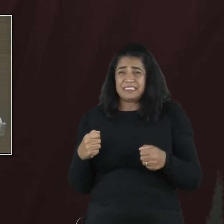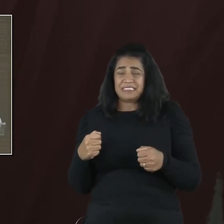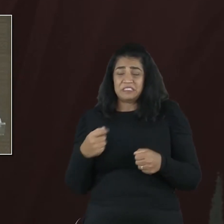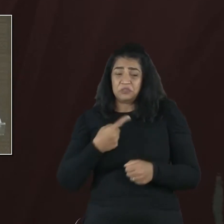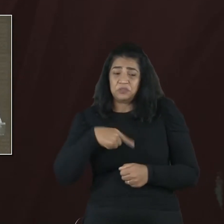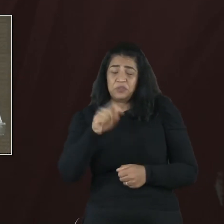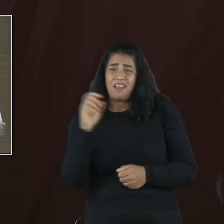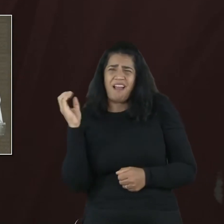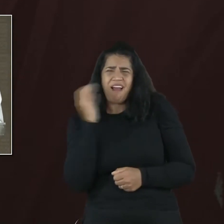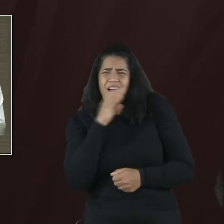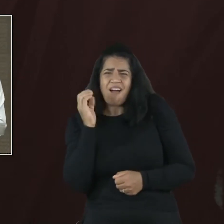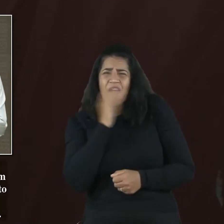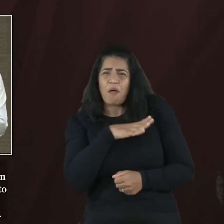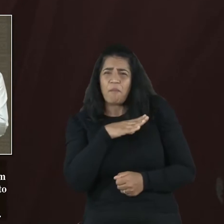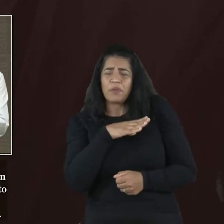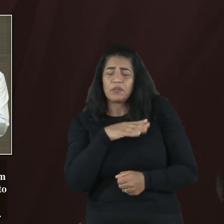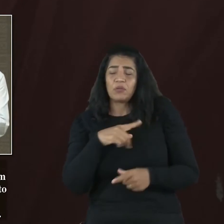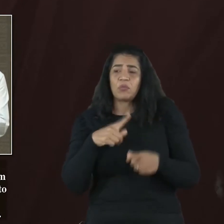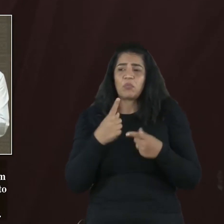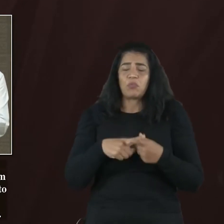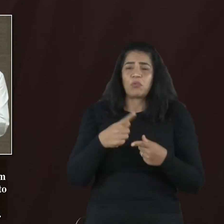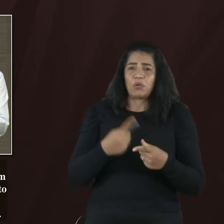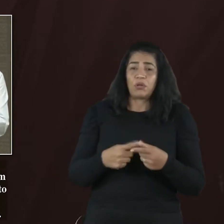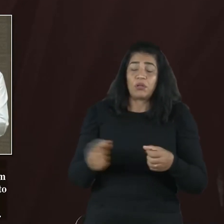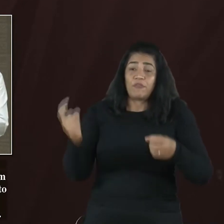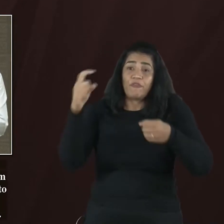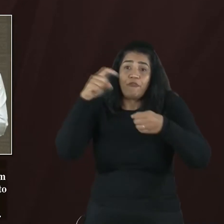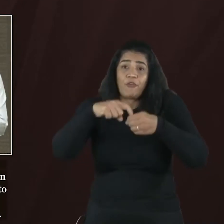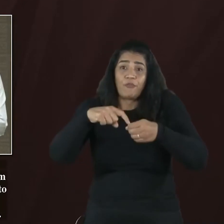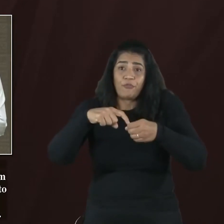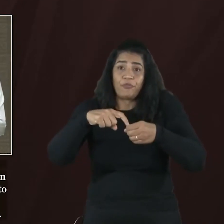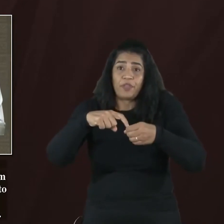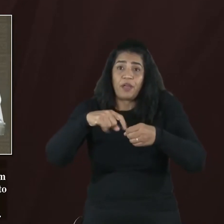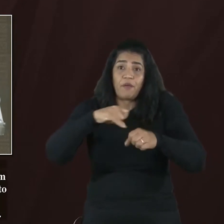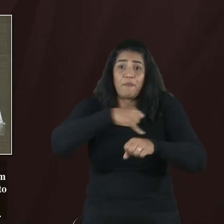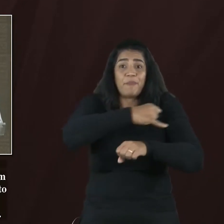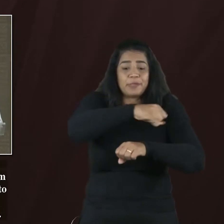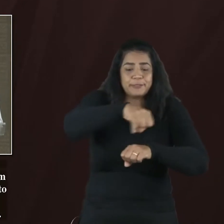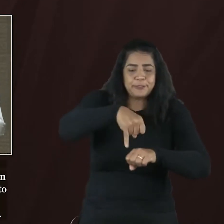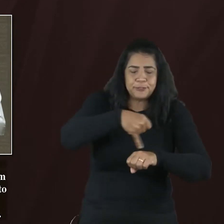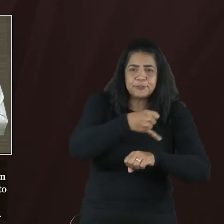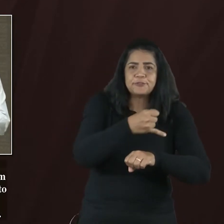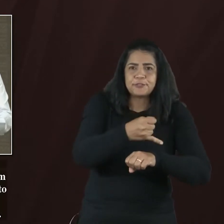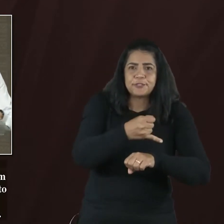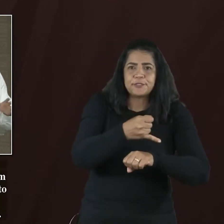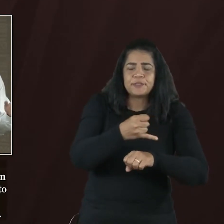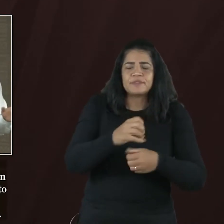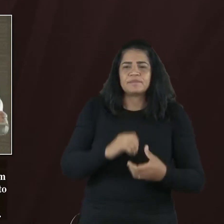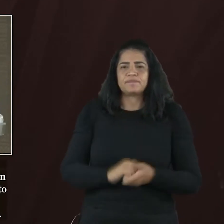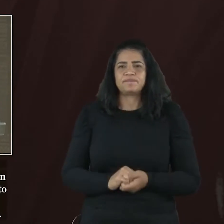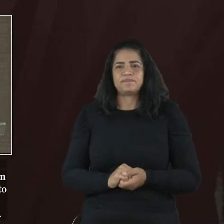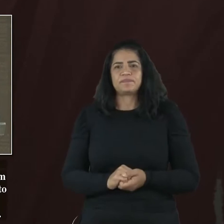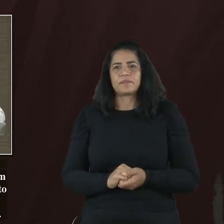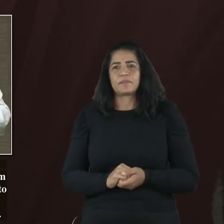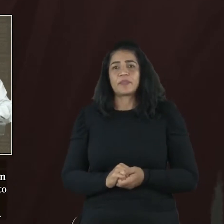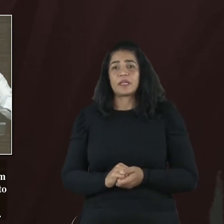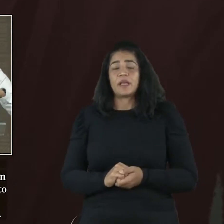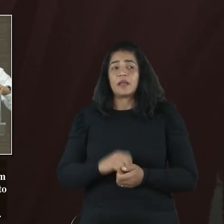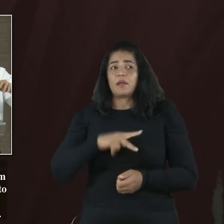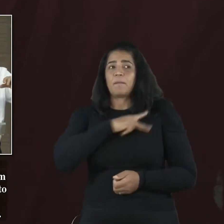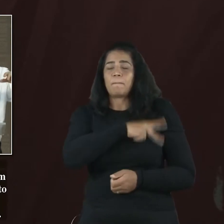de Pentecostes em Jerusalém, caso lhe seja possível, lhe fosse possível. Quer dizer, Paulo, na terceira viagem,